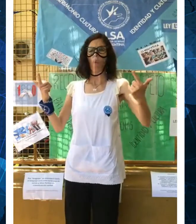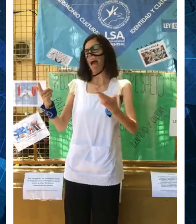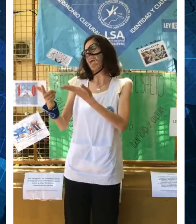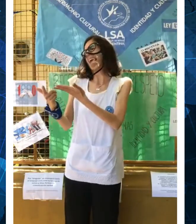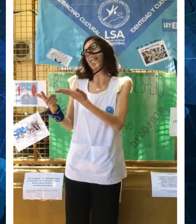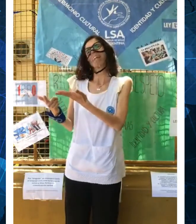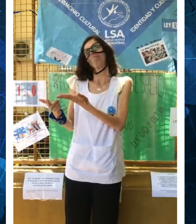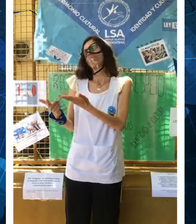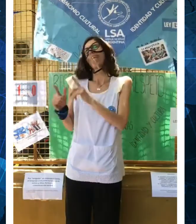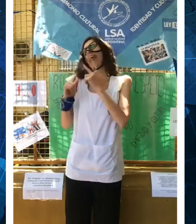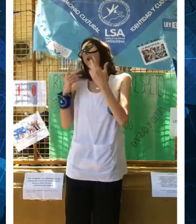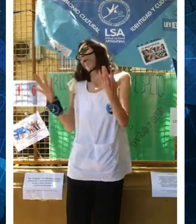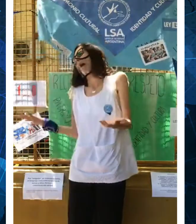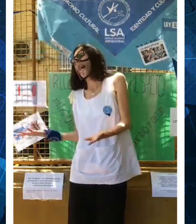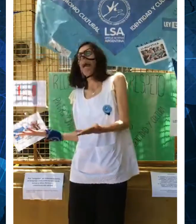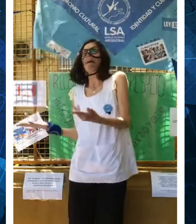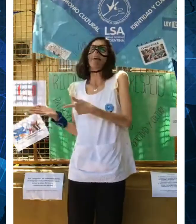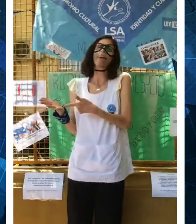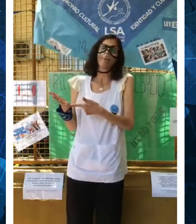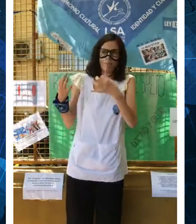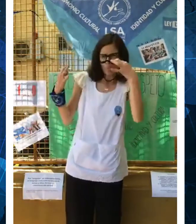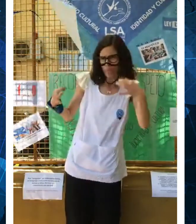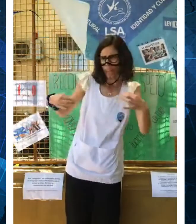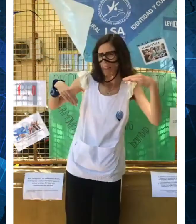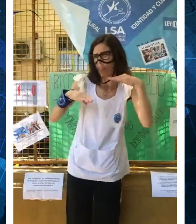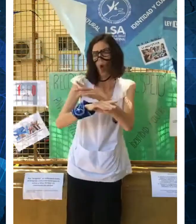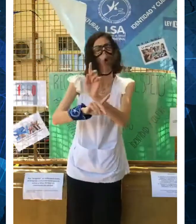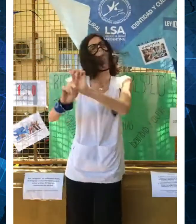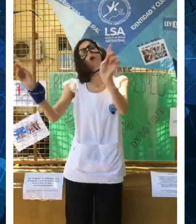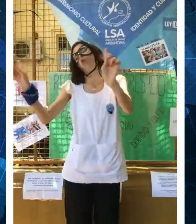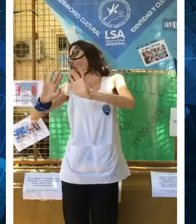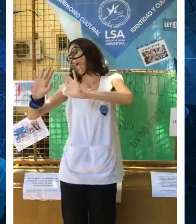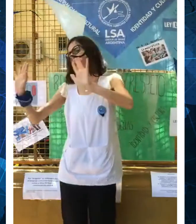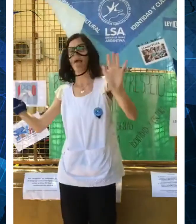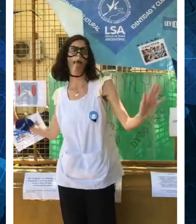Sichero dijo que las señas son un lenguaje,